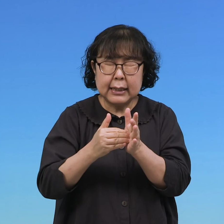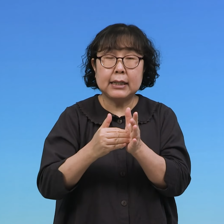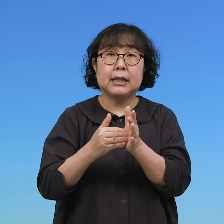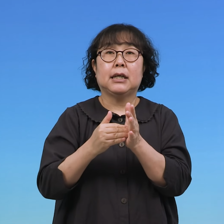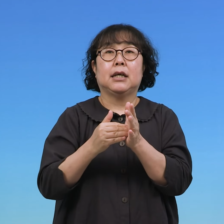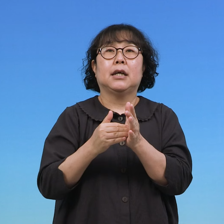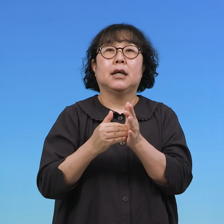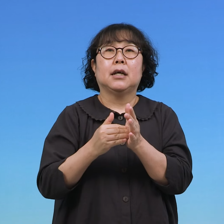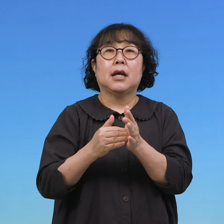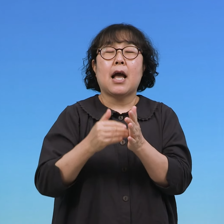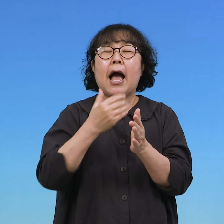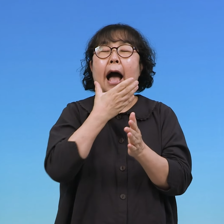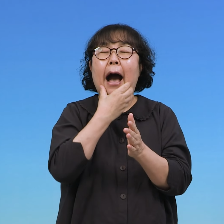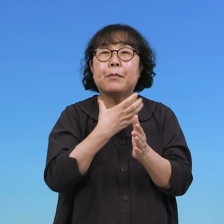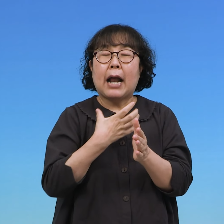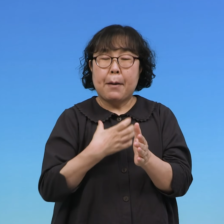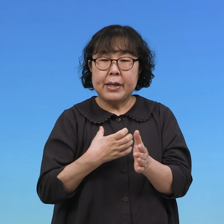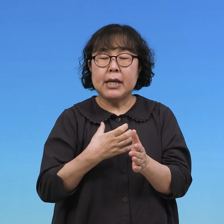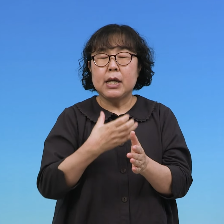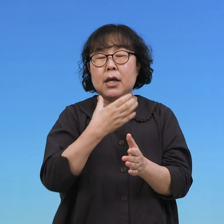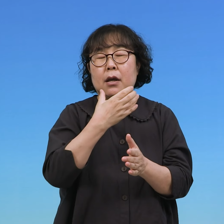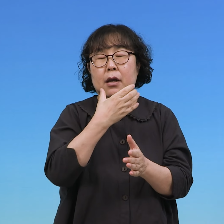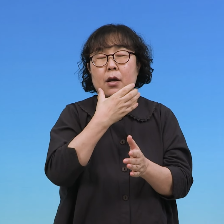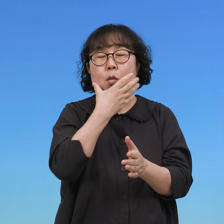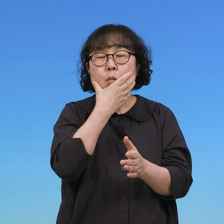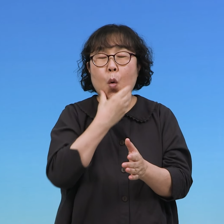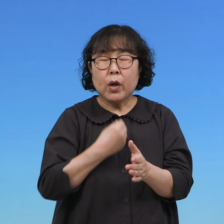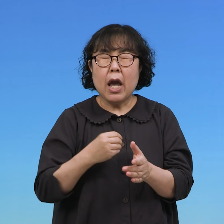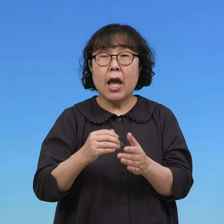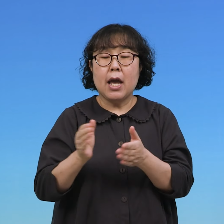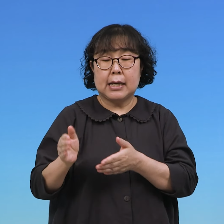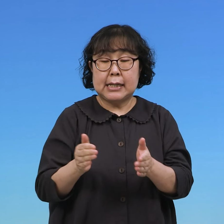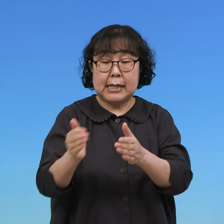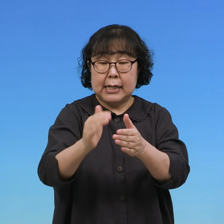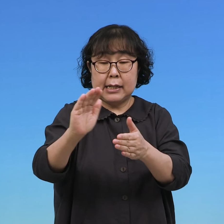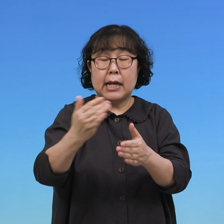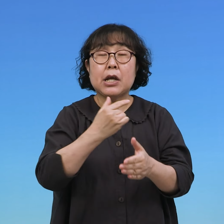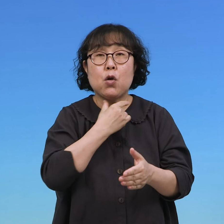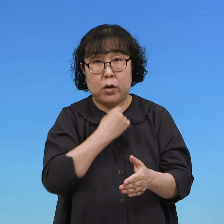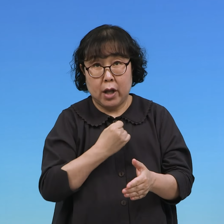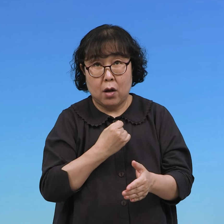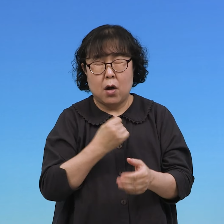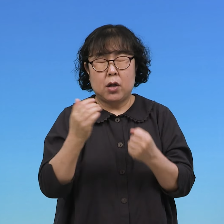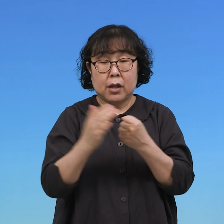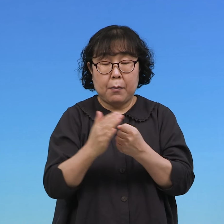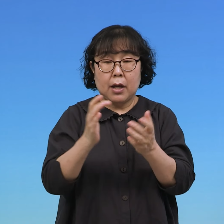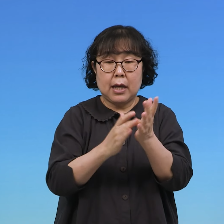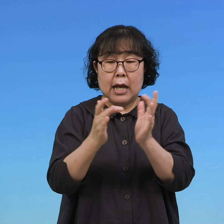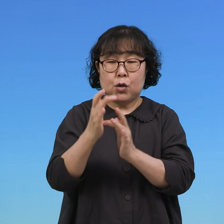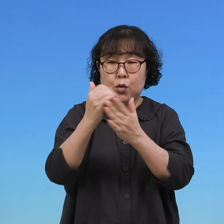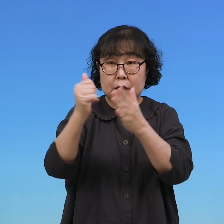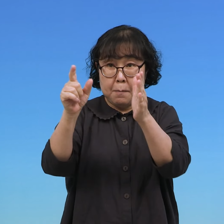아들 때까지 아브라함이 복의 통로가 되기를 원하신다면 예수 믿는 우리도 마찬가지 아닙니까? 여러분 예수 믿으심으로 여러분